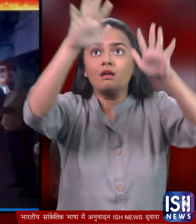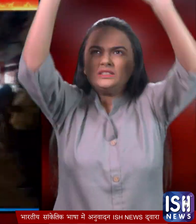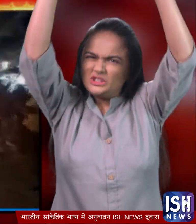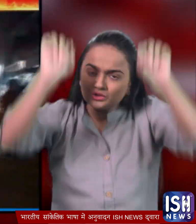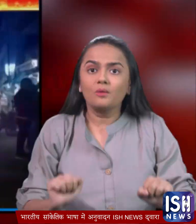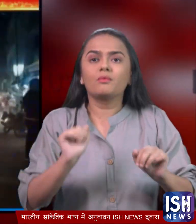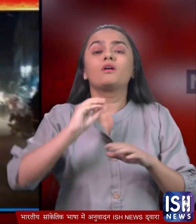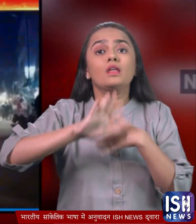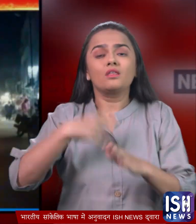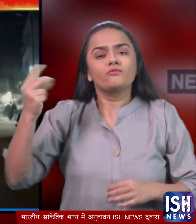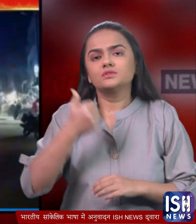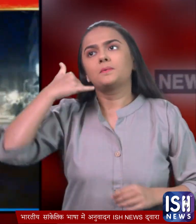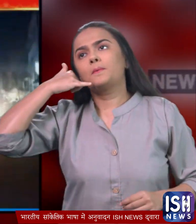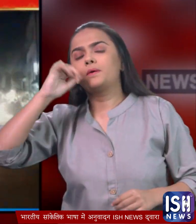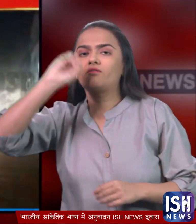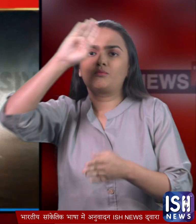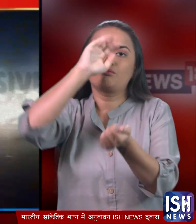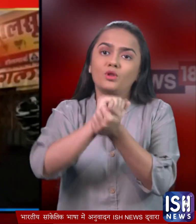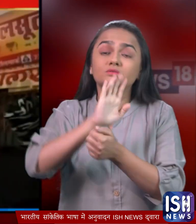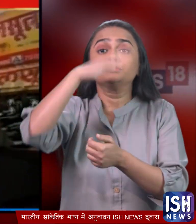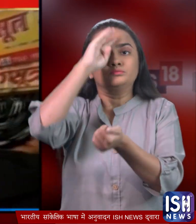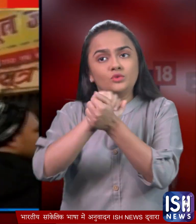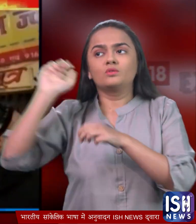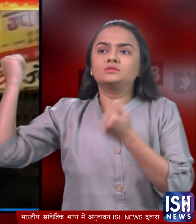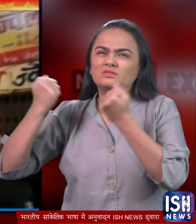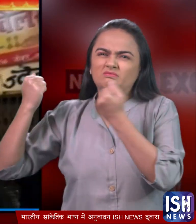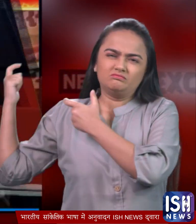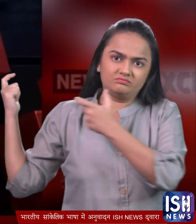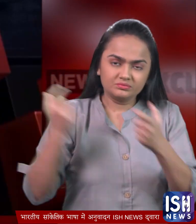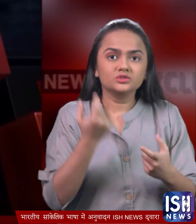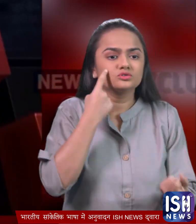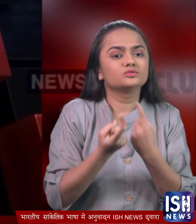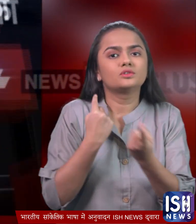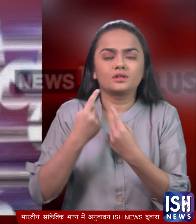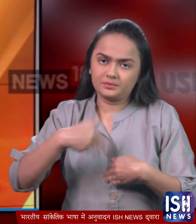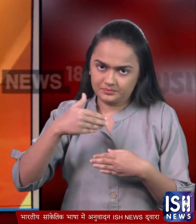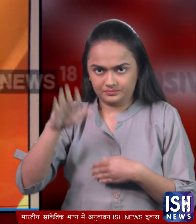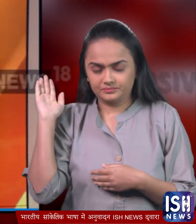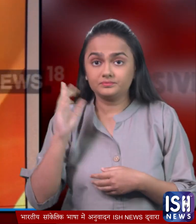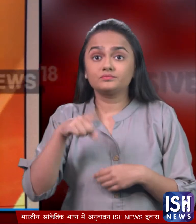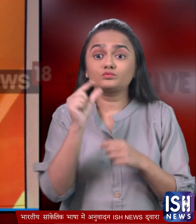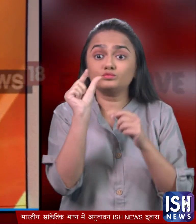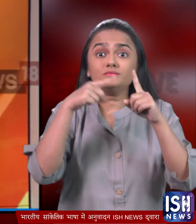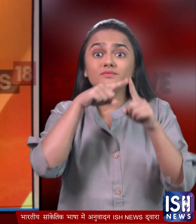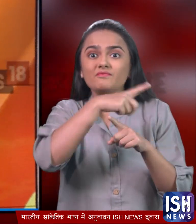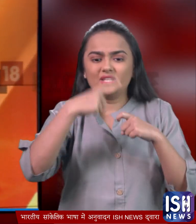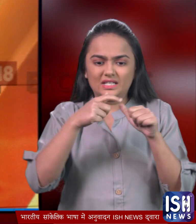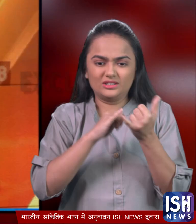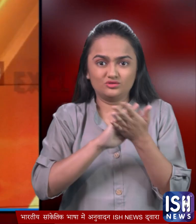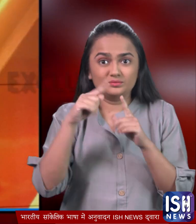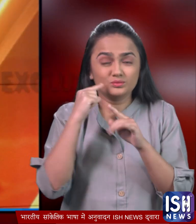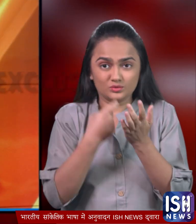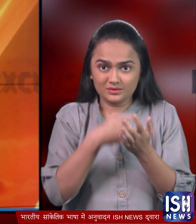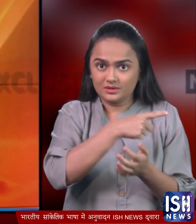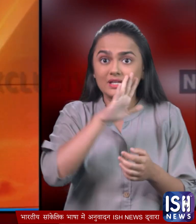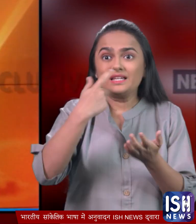इसके बाद उन लोगों ने इसकी शिकायत थाने में दर्ज कराई, जिसके बाद वहां पुलिस की एक टीम जांच के लिए पहुंच गई। उत्तराखंड के काशीपुर में कांग्रेस नेता और राज्य